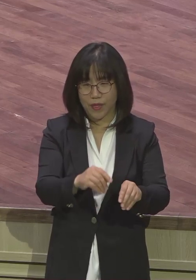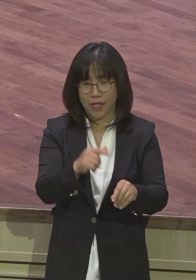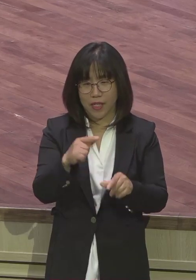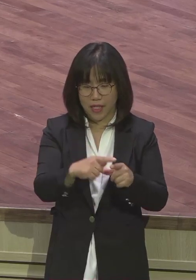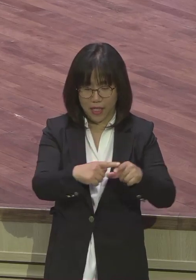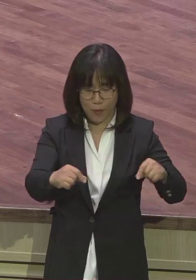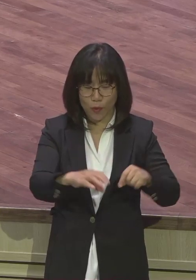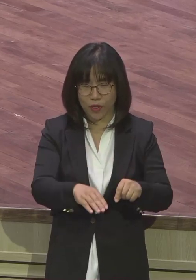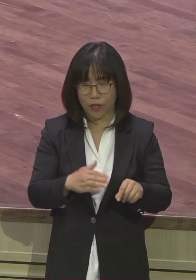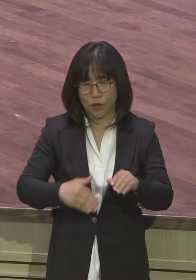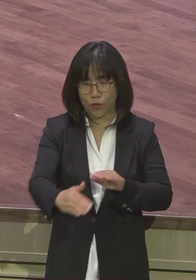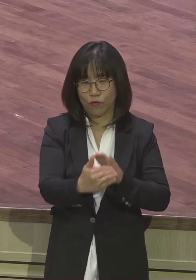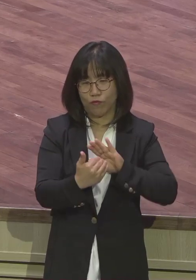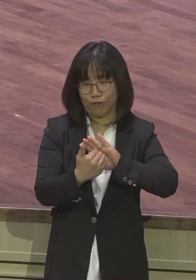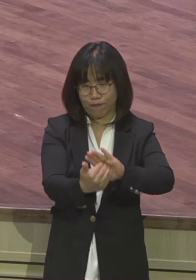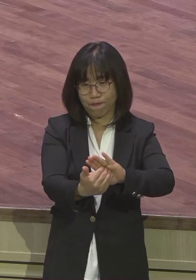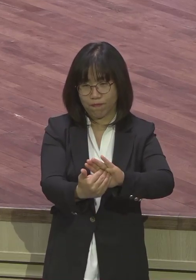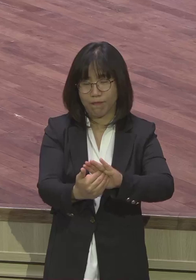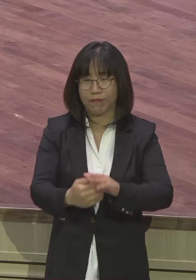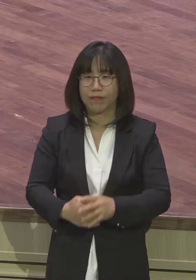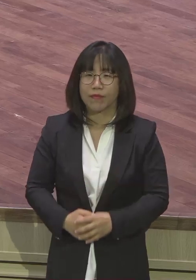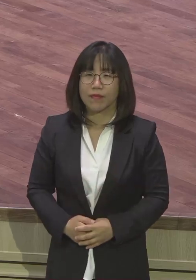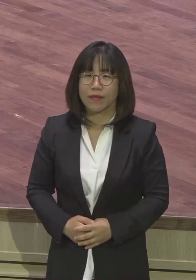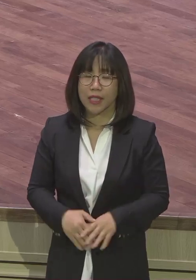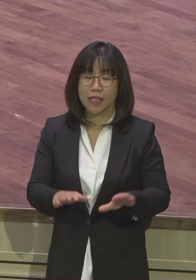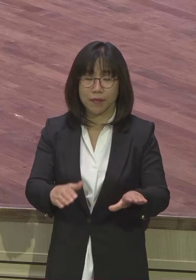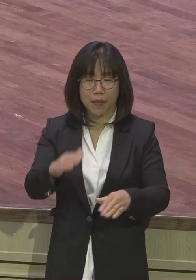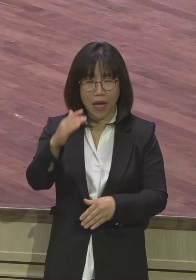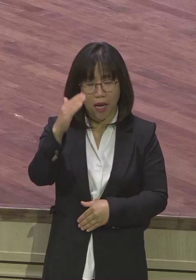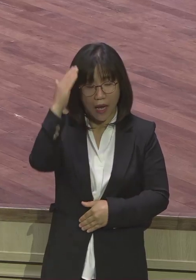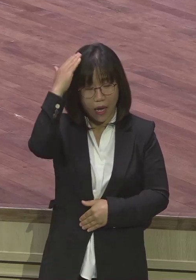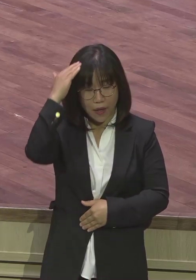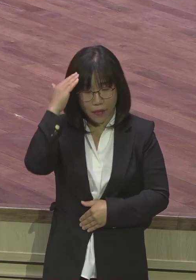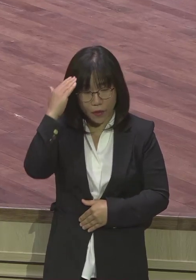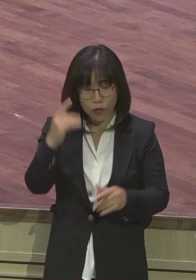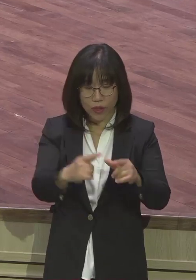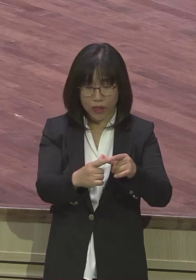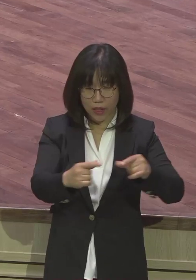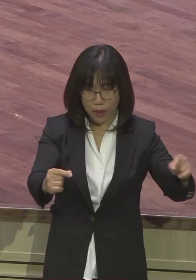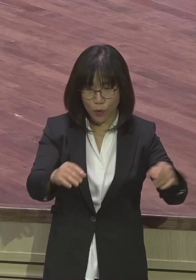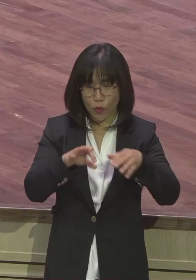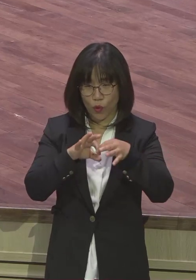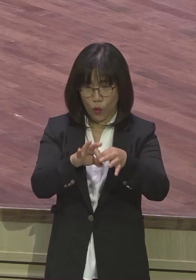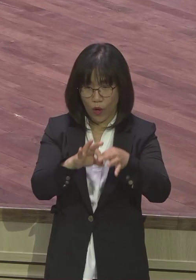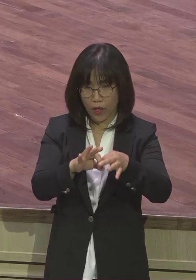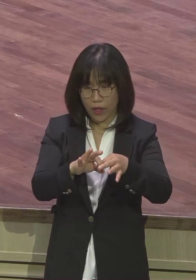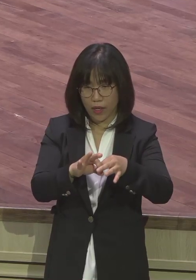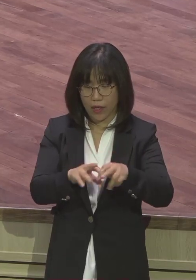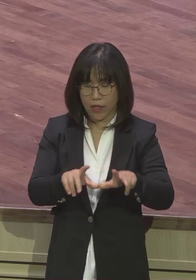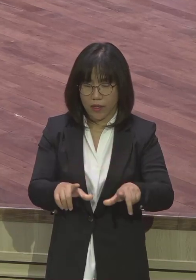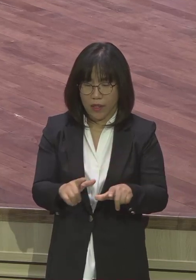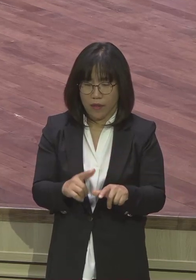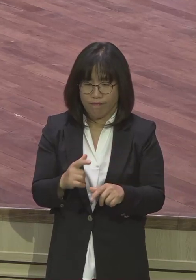냉랭해 있는 한일 관계가 더 냉각되어 있습니다. 일본 수상 아베가